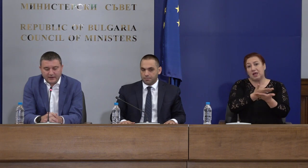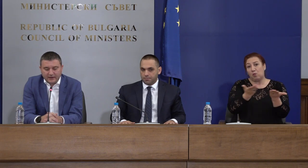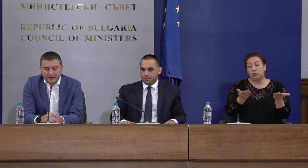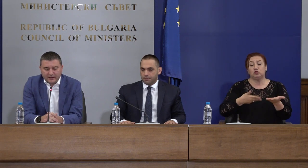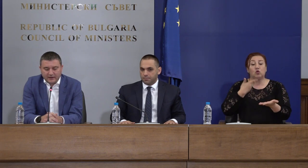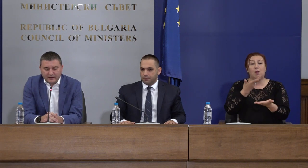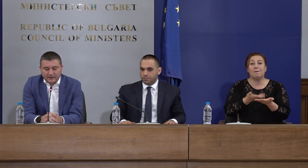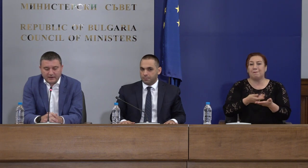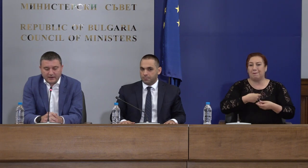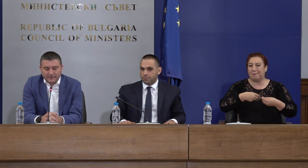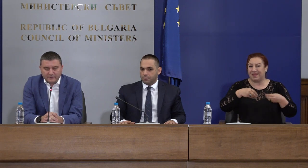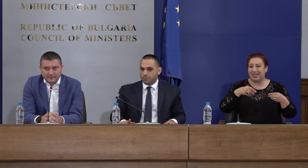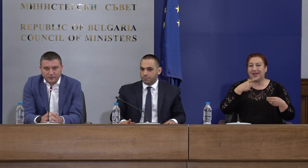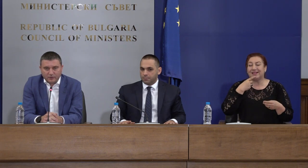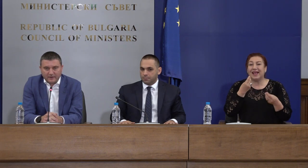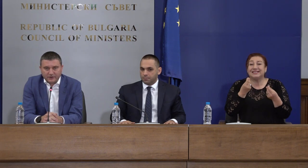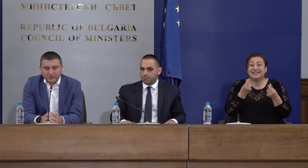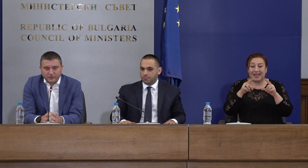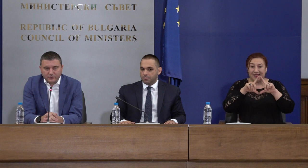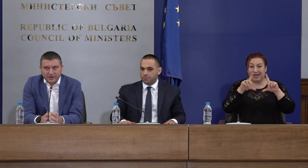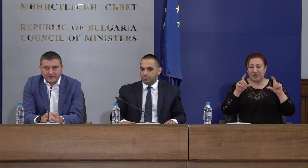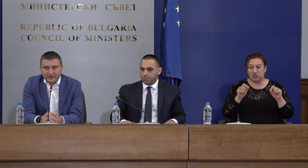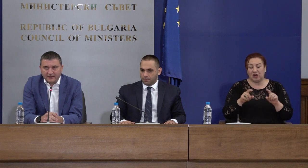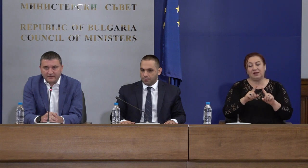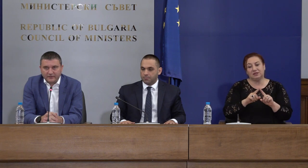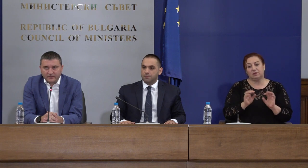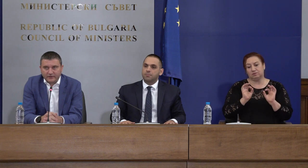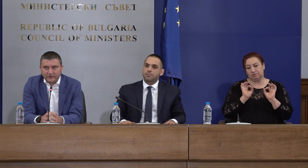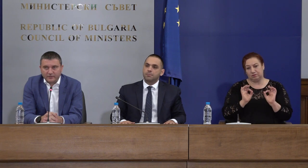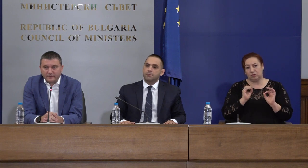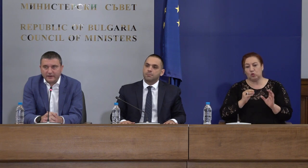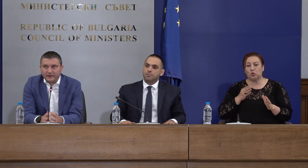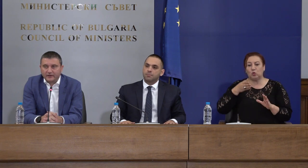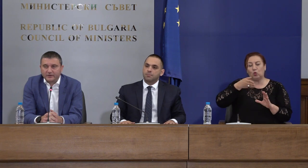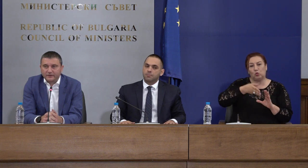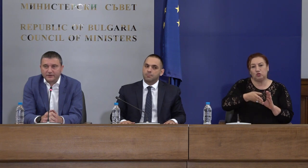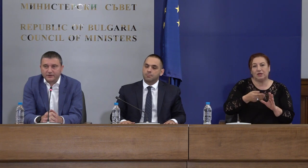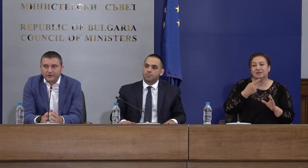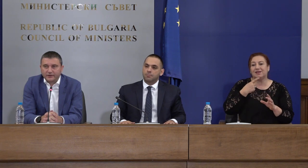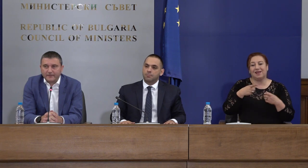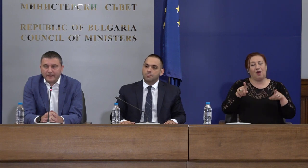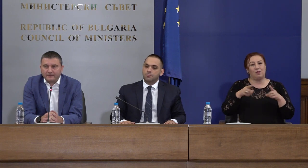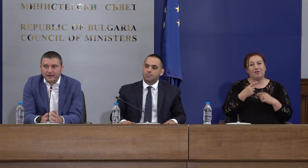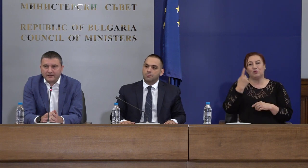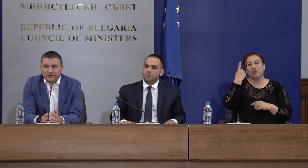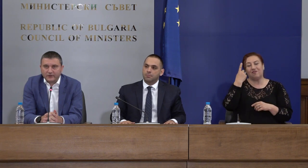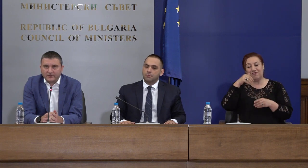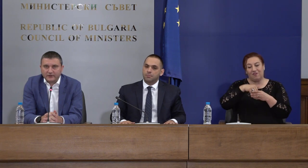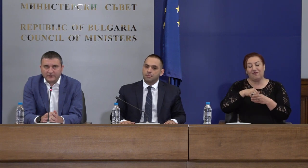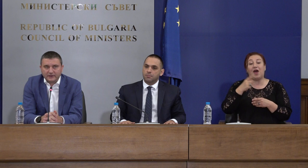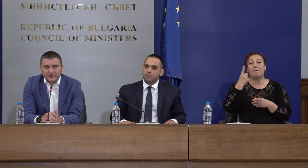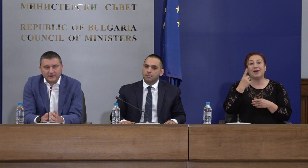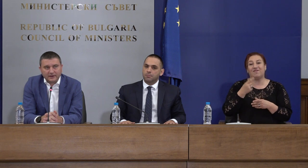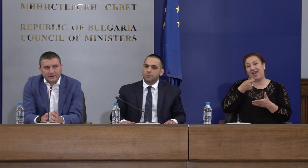книжа за добаващо участие в органите на управление на Първа инвестиционна банка с